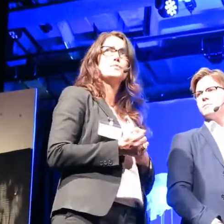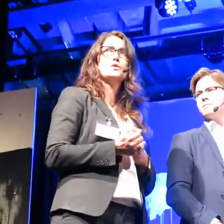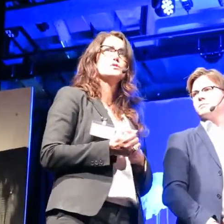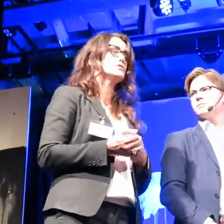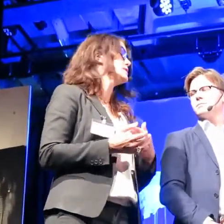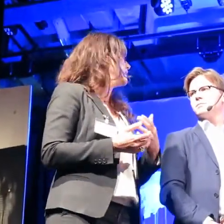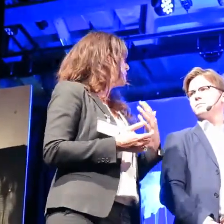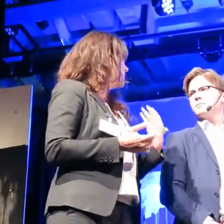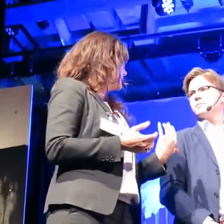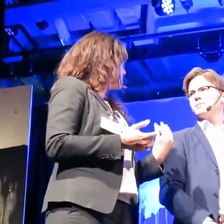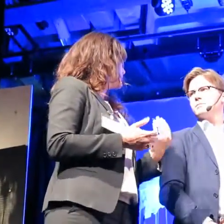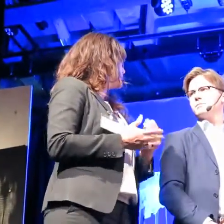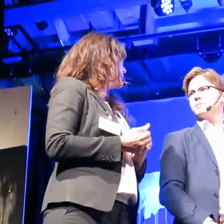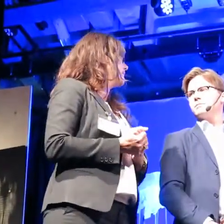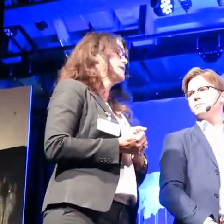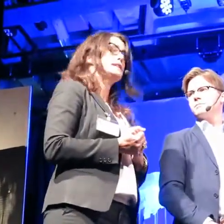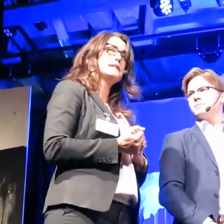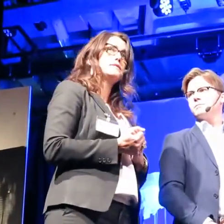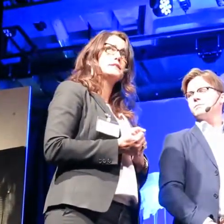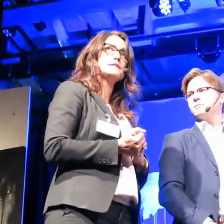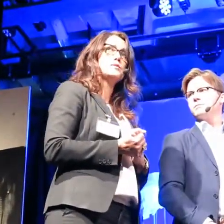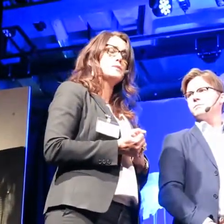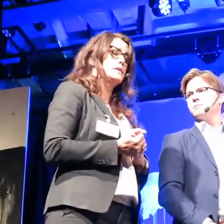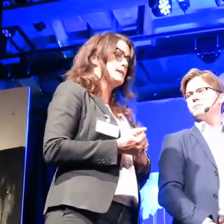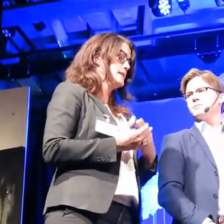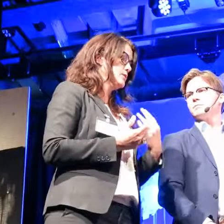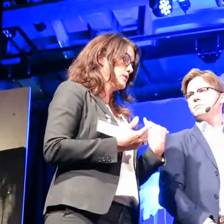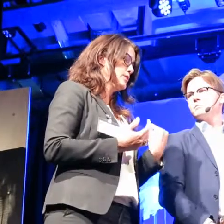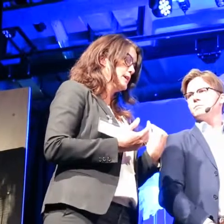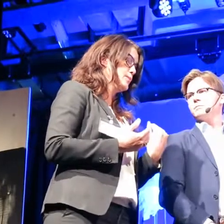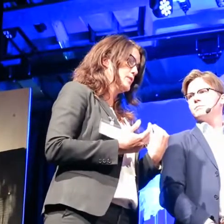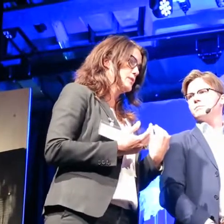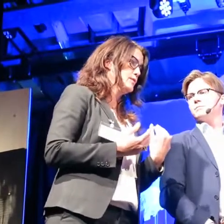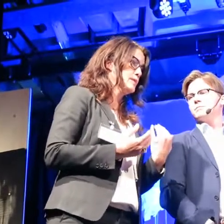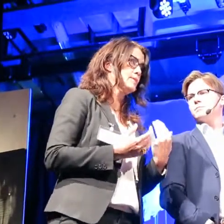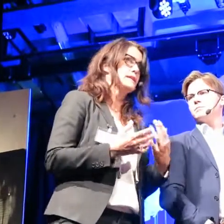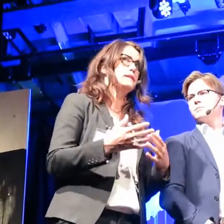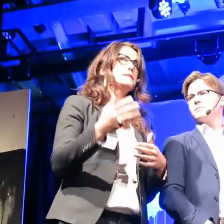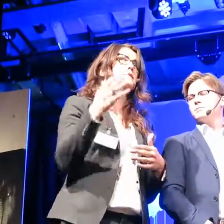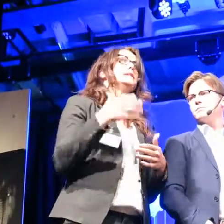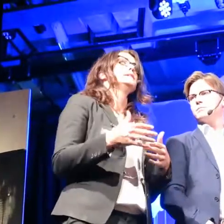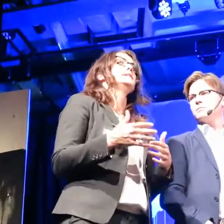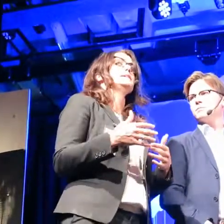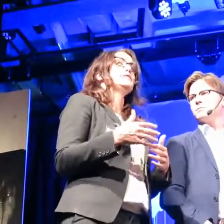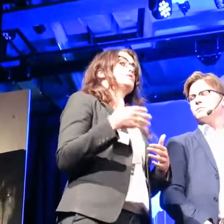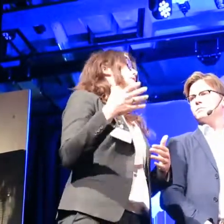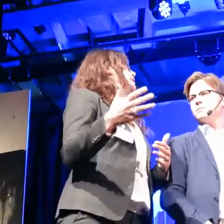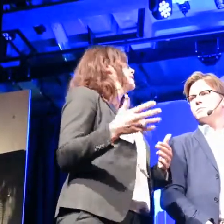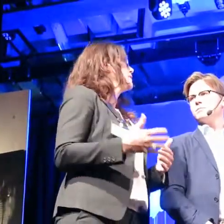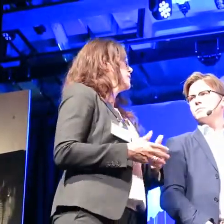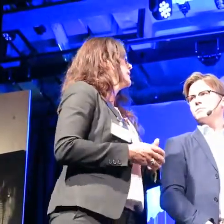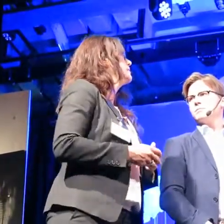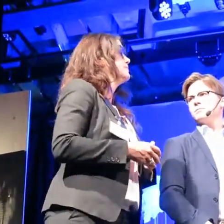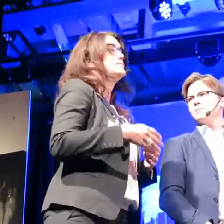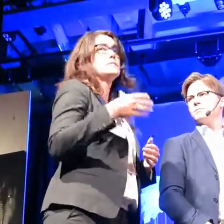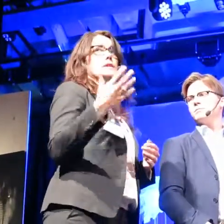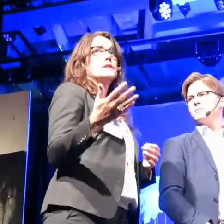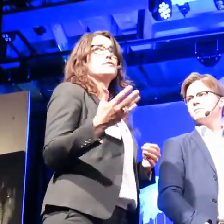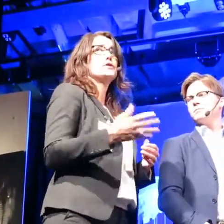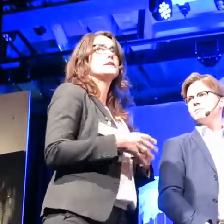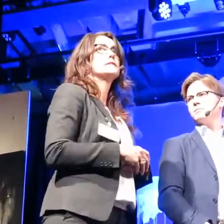och bonus-malus-system. Som också kan vara en del av det som Erik Ullenhag här pratade om, nämligen att förorenaren